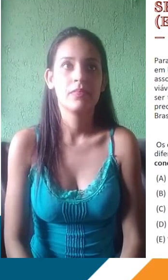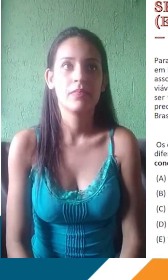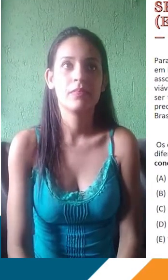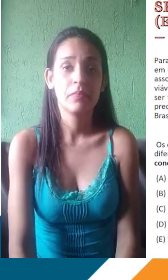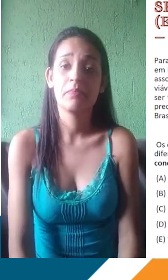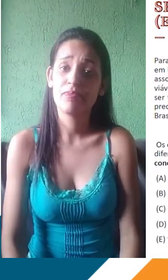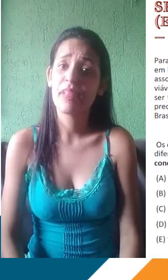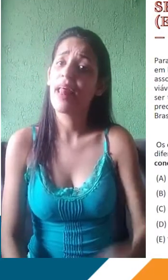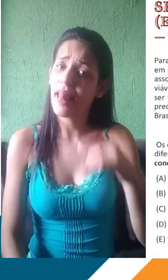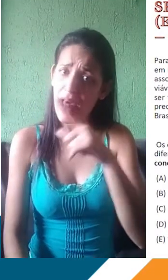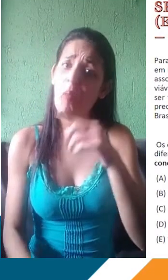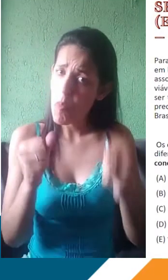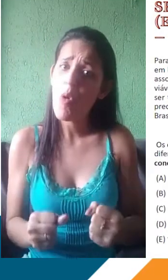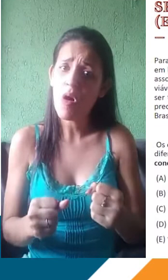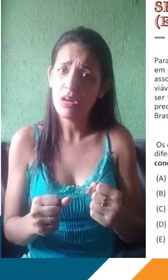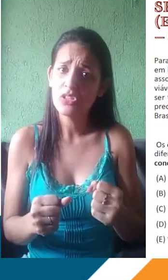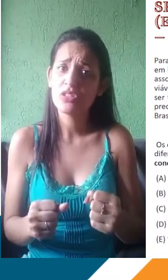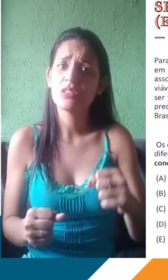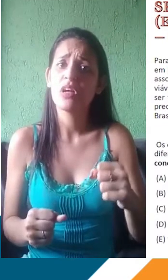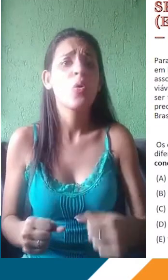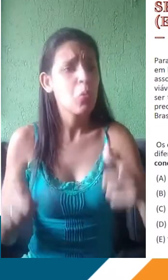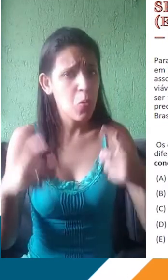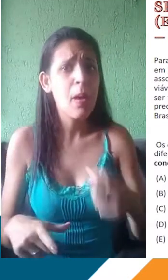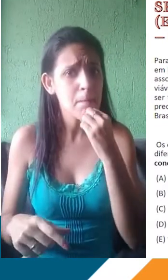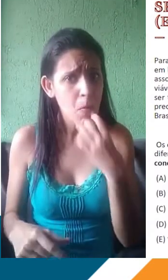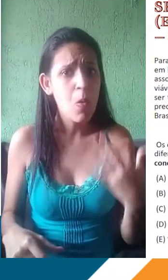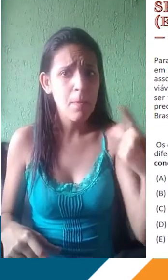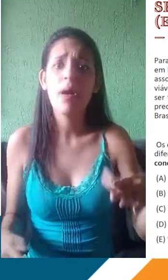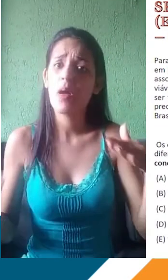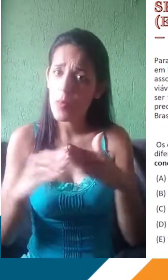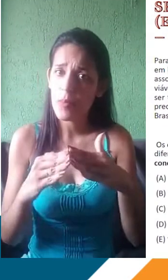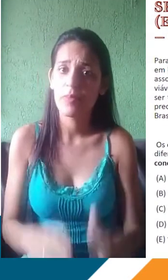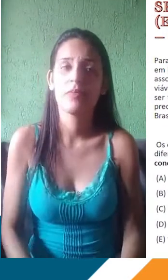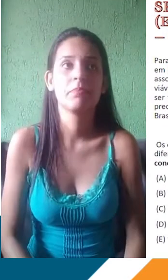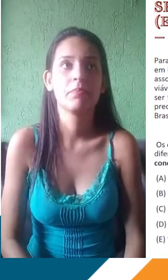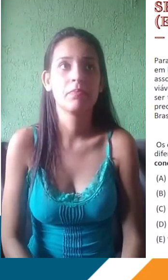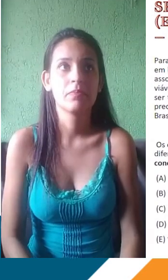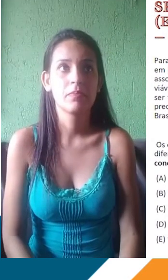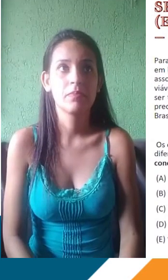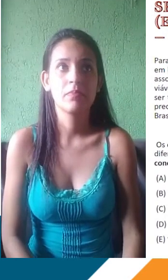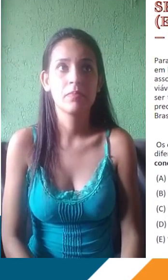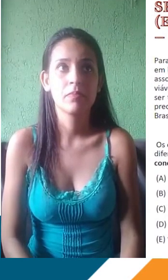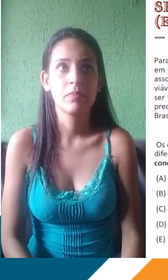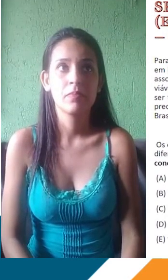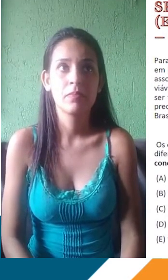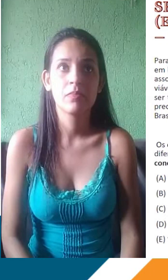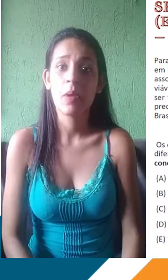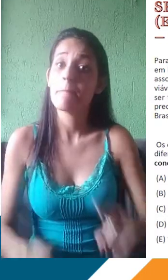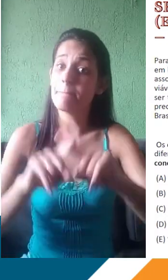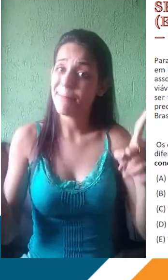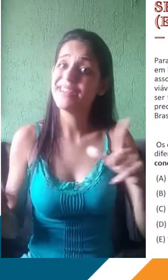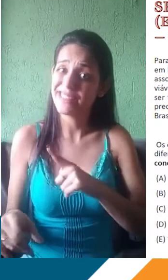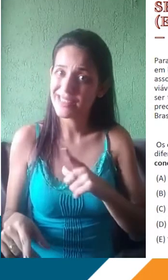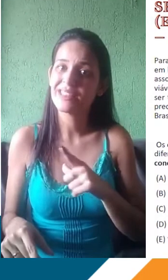urbano viável, merecedor de investimentos infraestruturais em escala maciça. Lugares com conhecidos e sérios problemas,